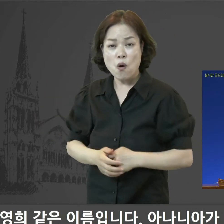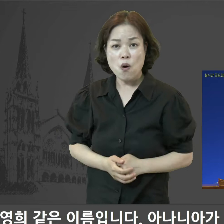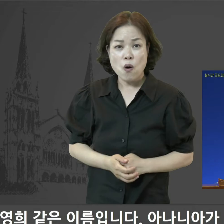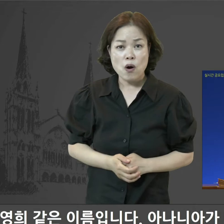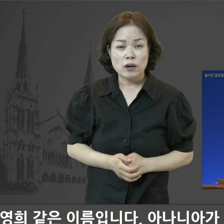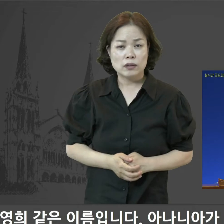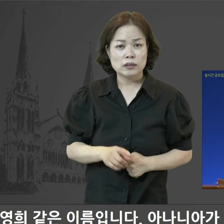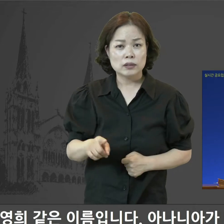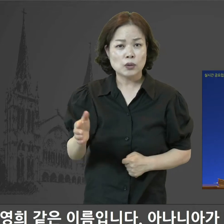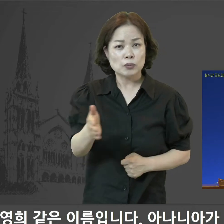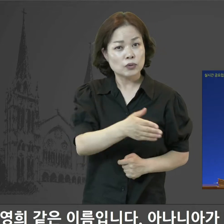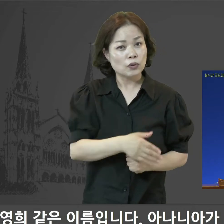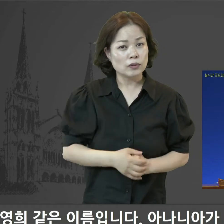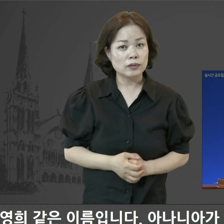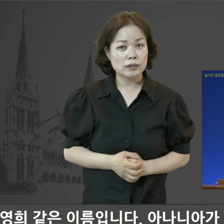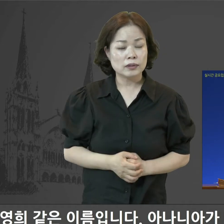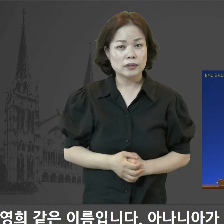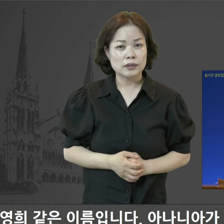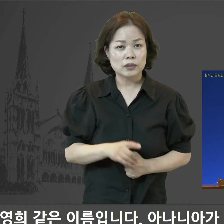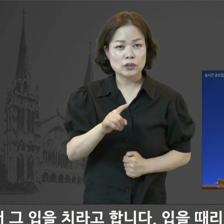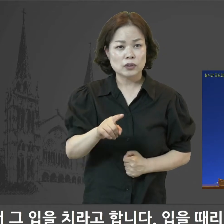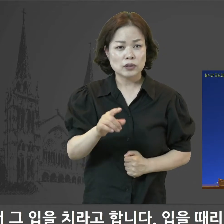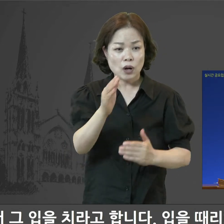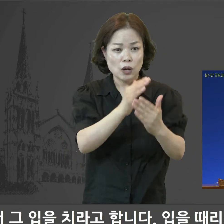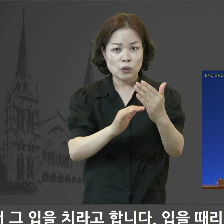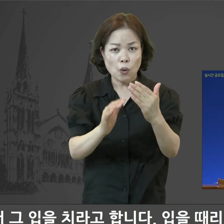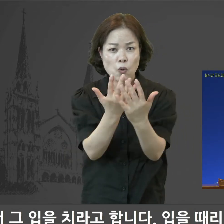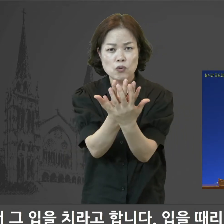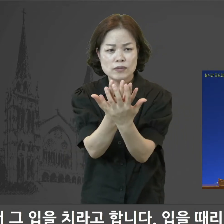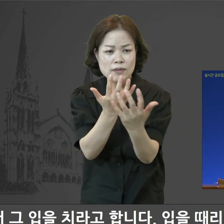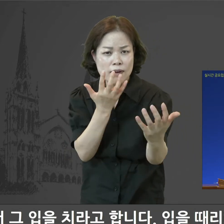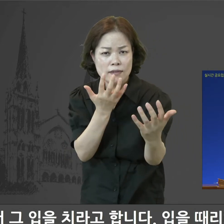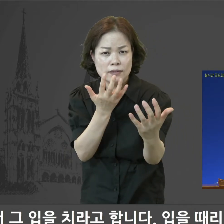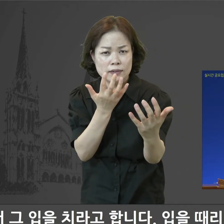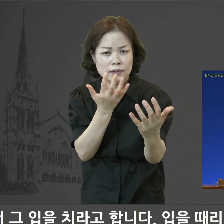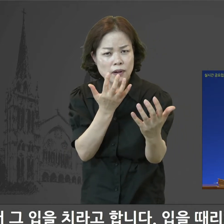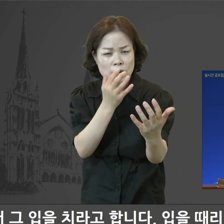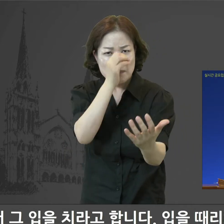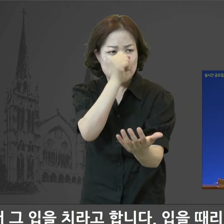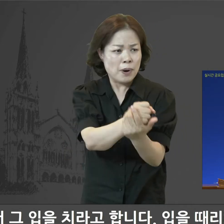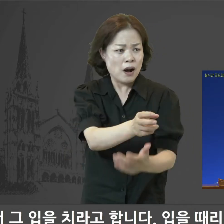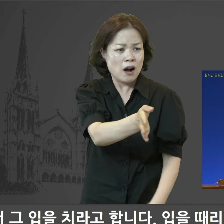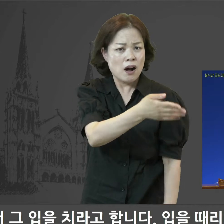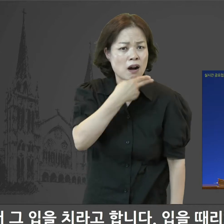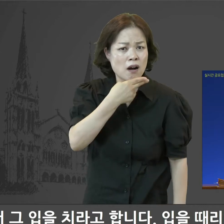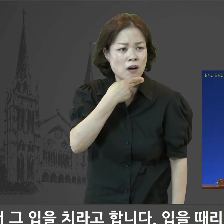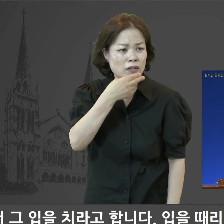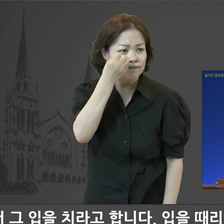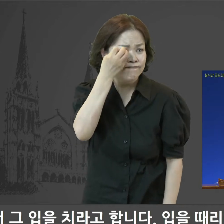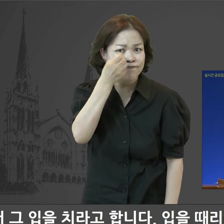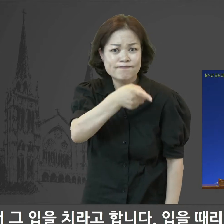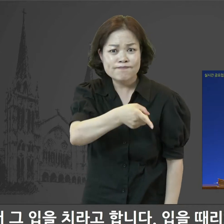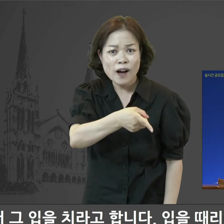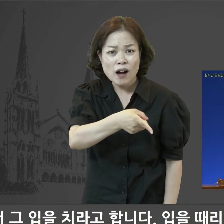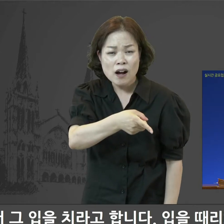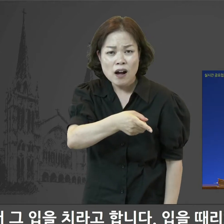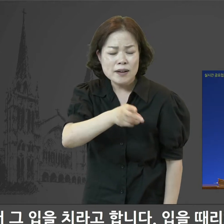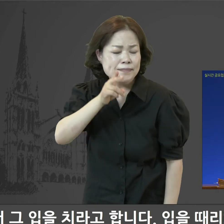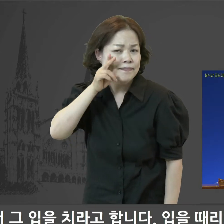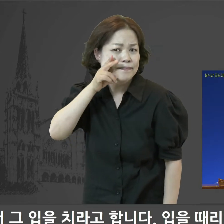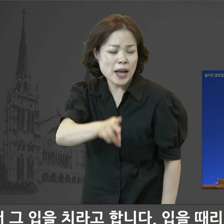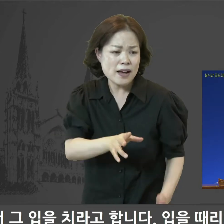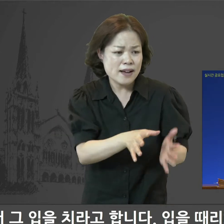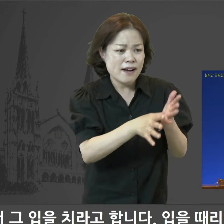자, 여기서부터 점점 이 공회의 신문이 정상적이지 않고 비정상적으로 가고 있다,